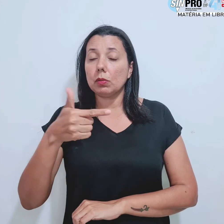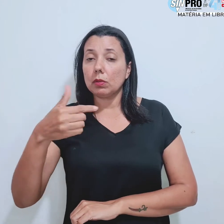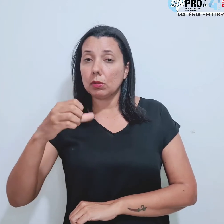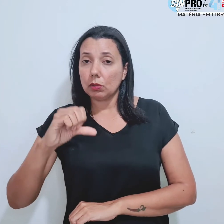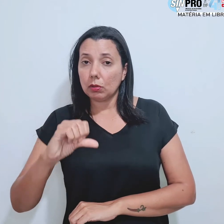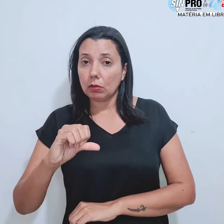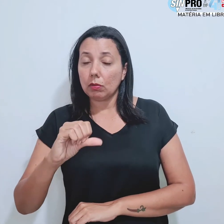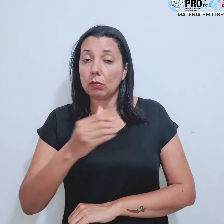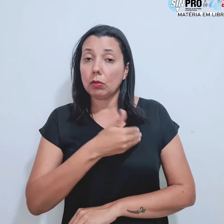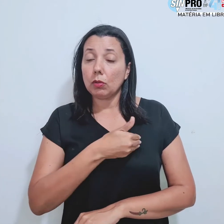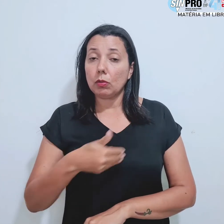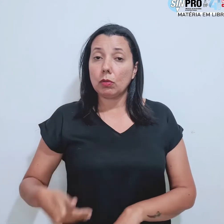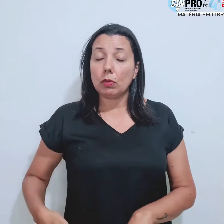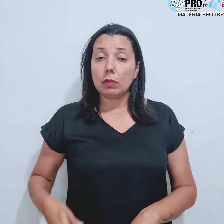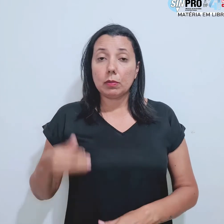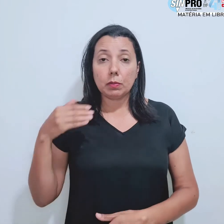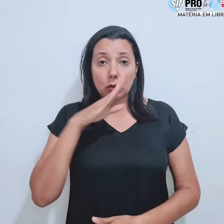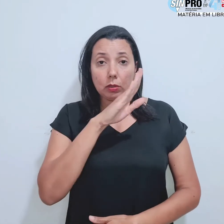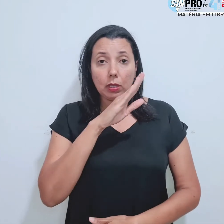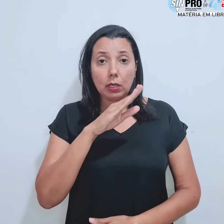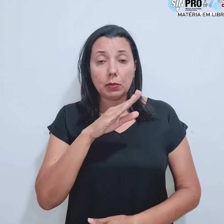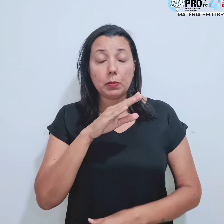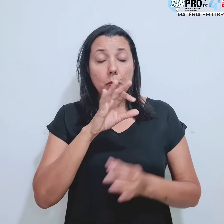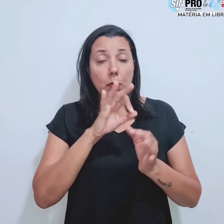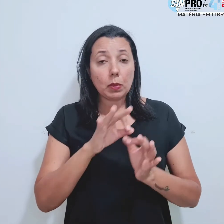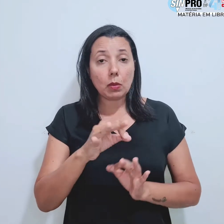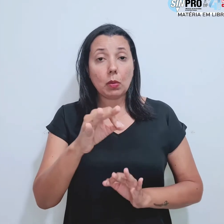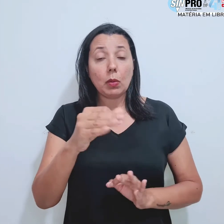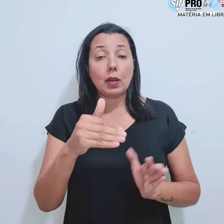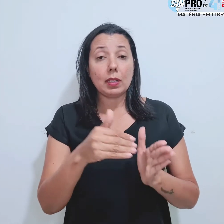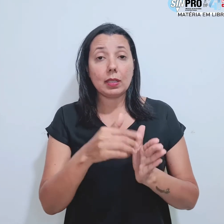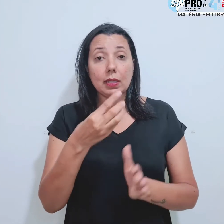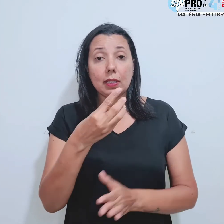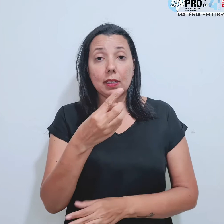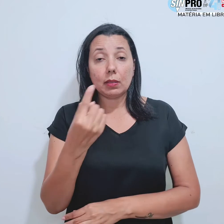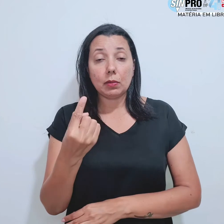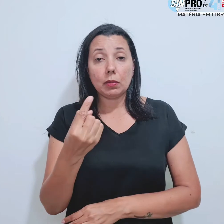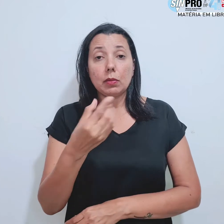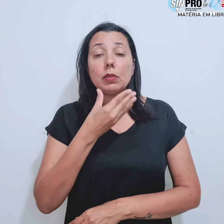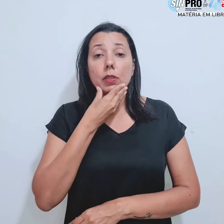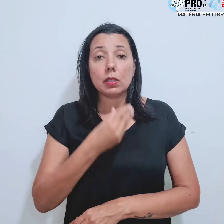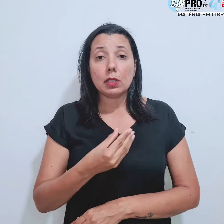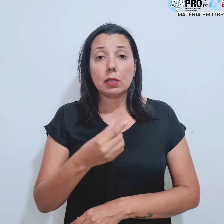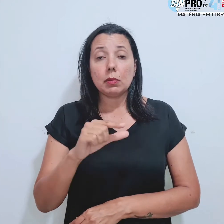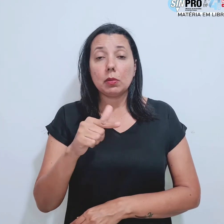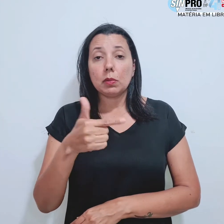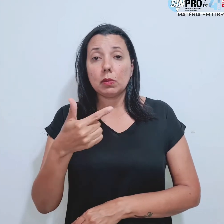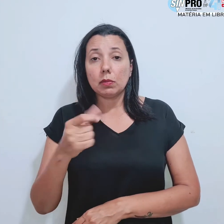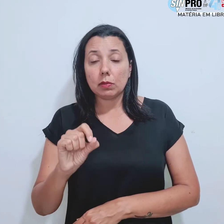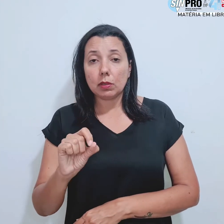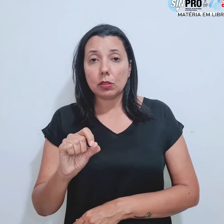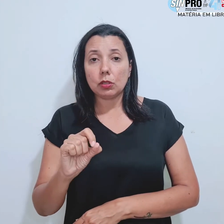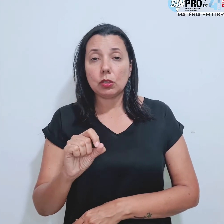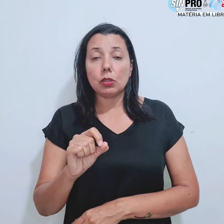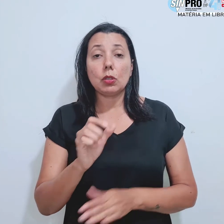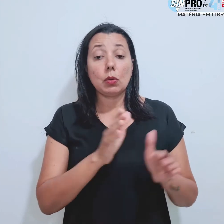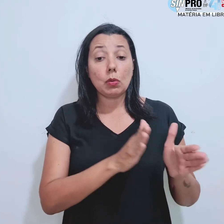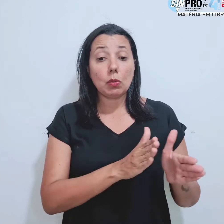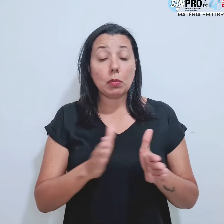917/2019. O governo Bolsonaro prorrogou até 31 de dezembro de 2020 o prazo para